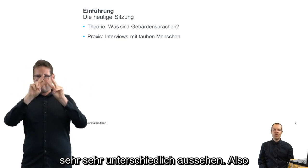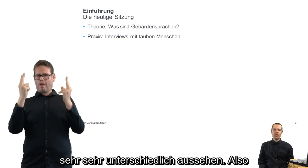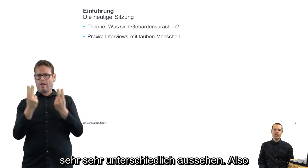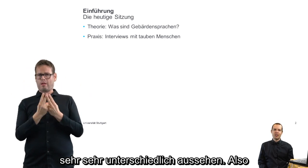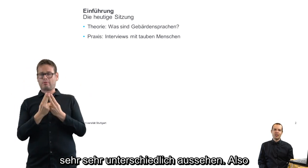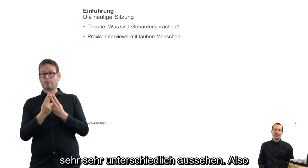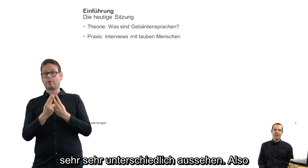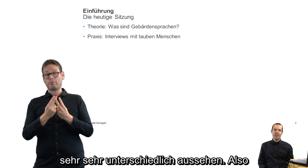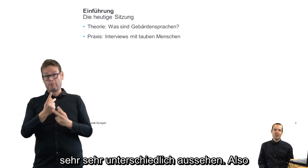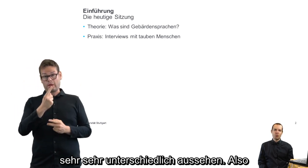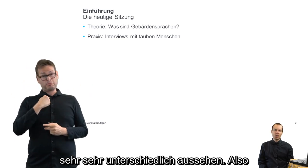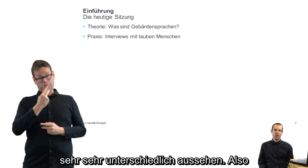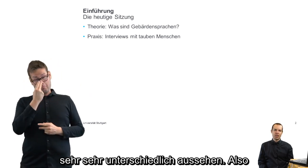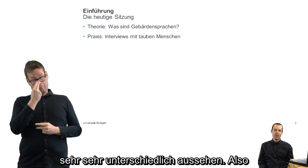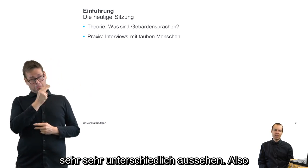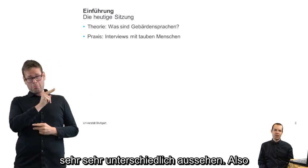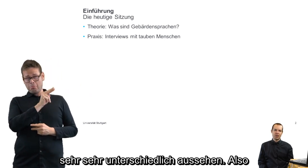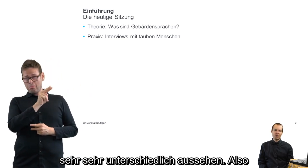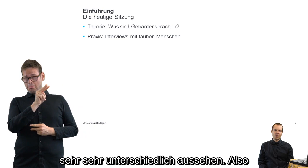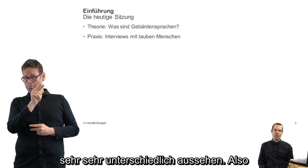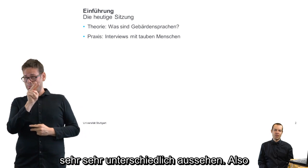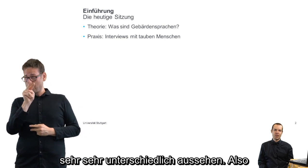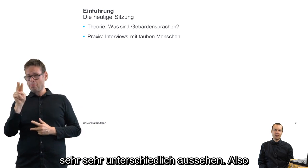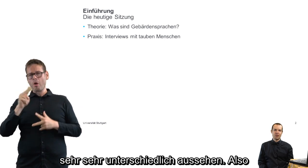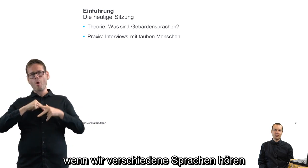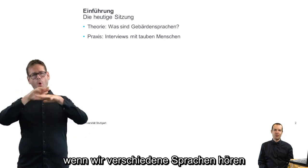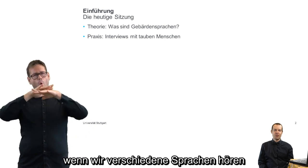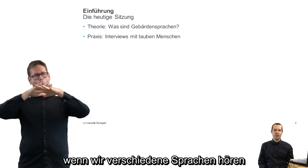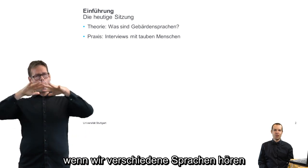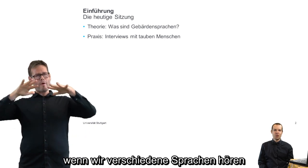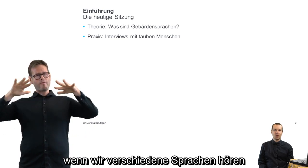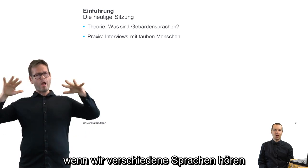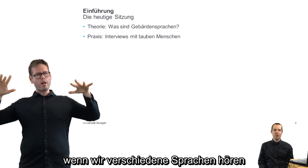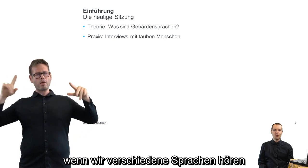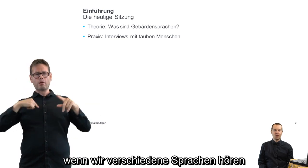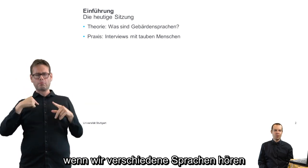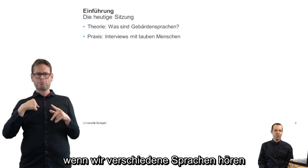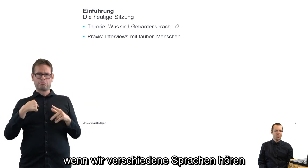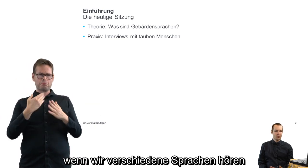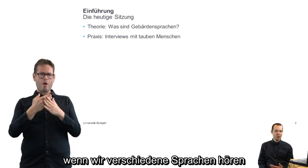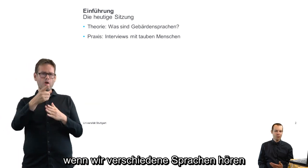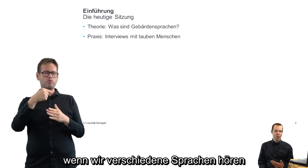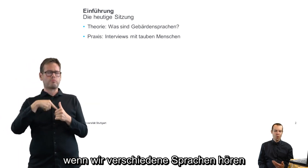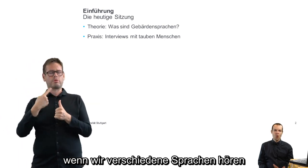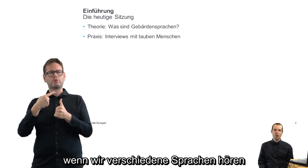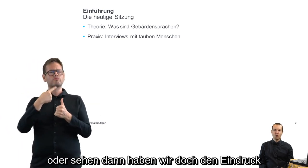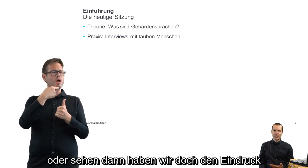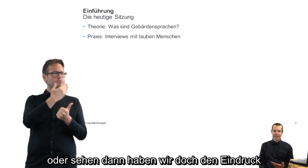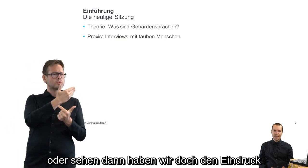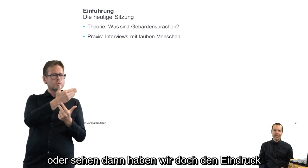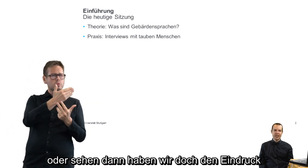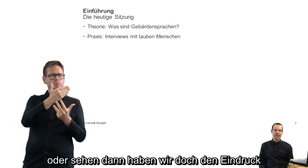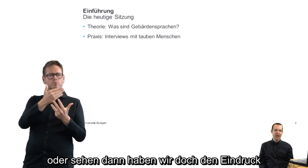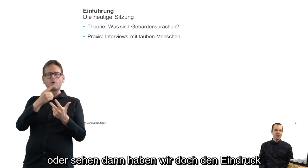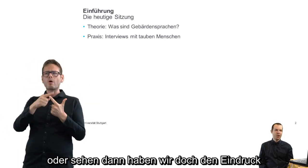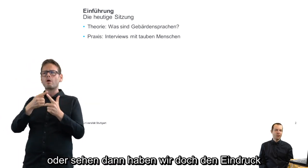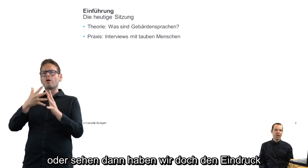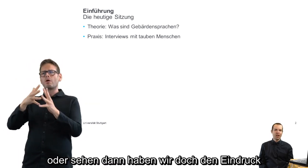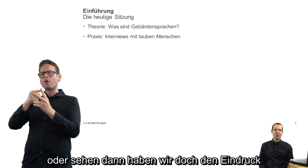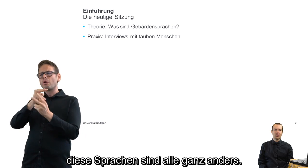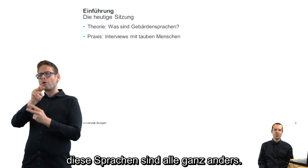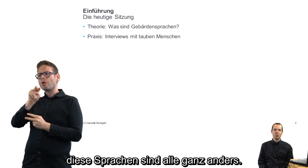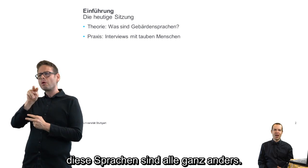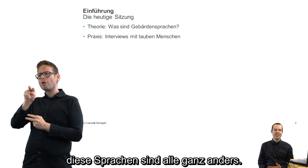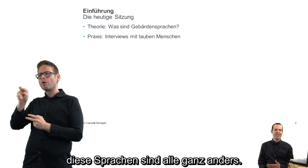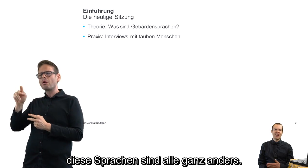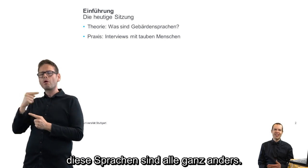an der Oberfläche sehr, sehr unterschiedlich aussehen. Also wenn wir verschiedene Sprachen hören oder sehen, dann haben wir auf